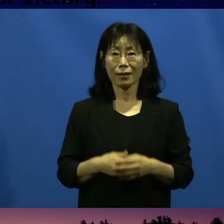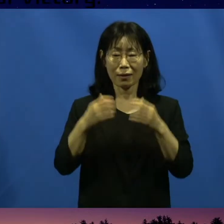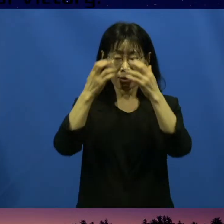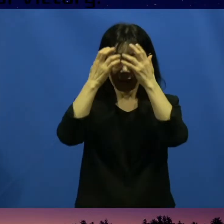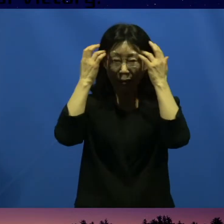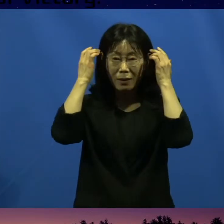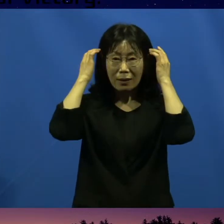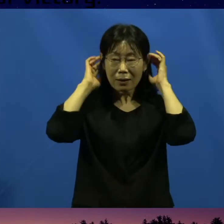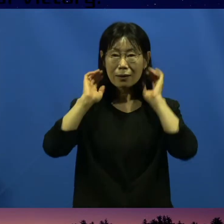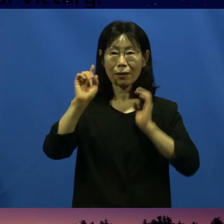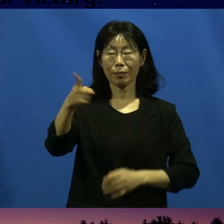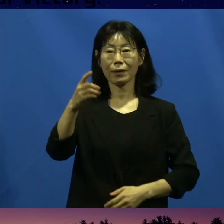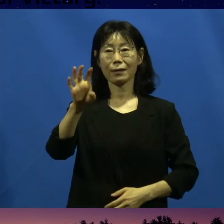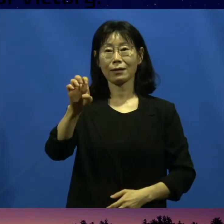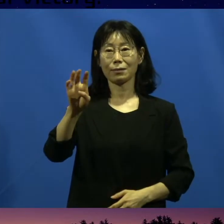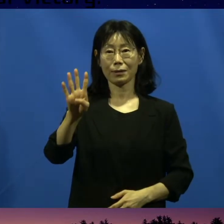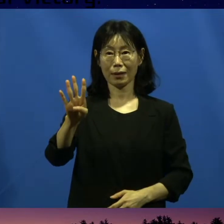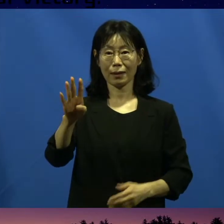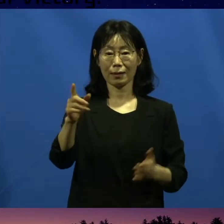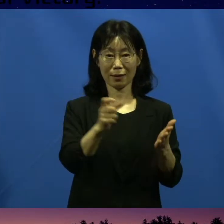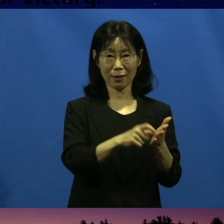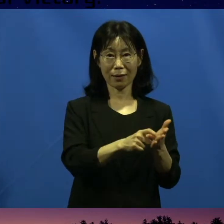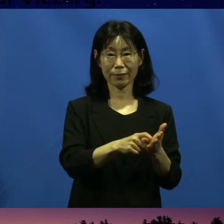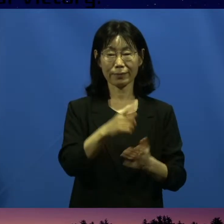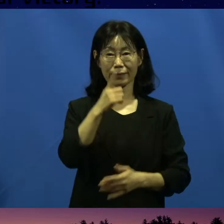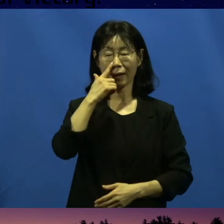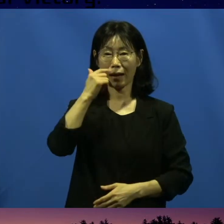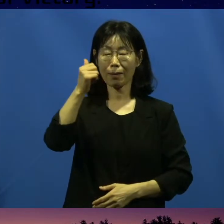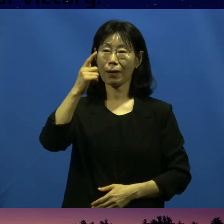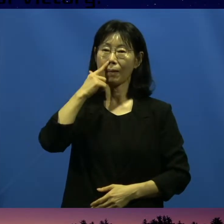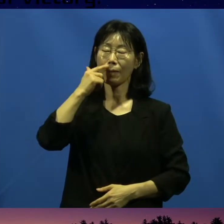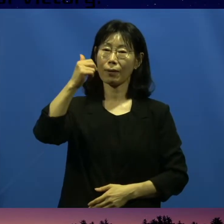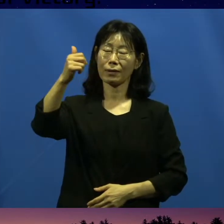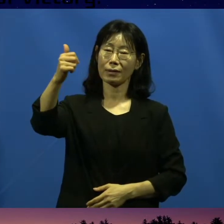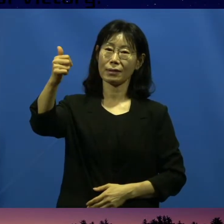갖겠습니다. 144년 아바 아버지,